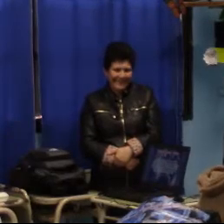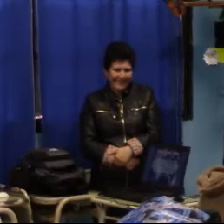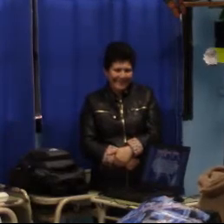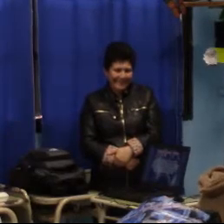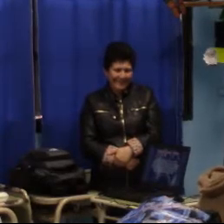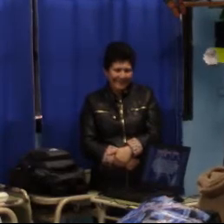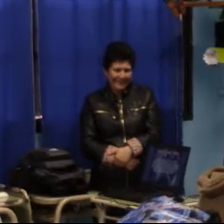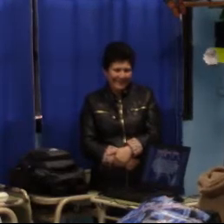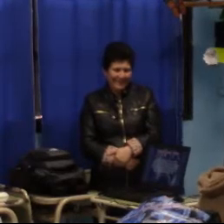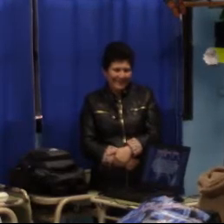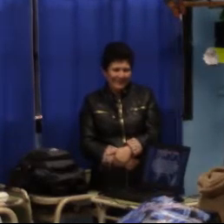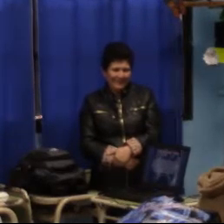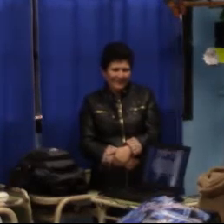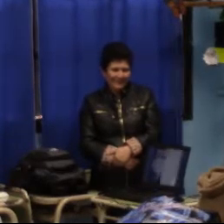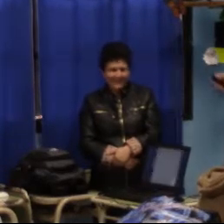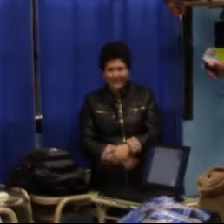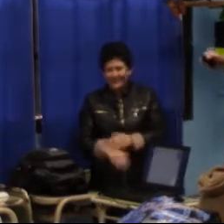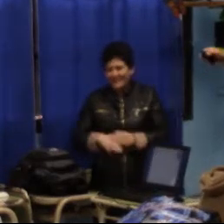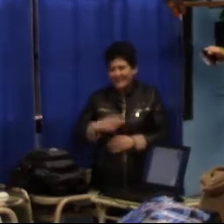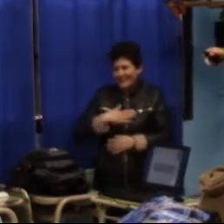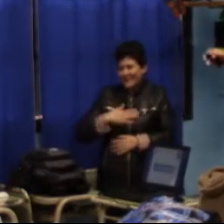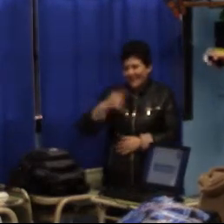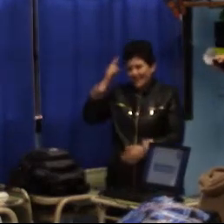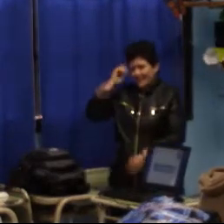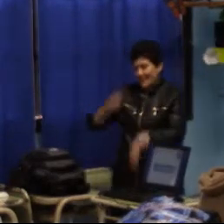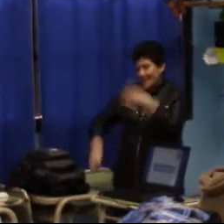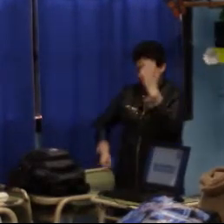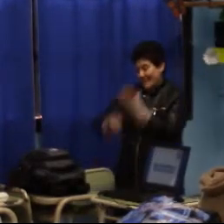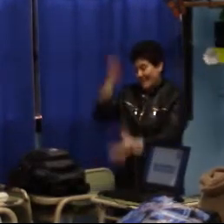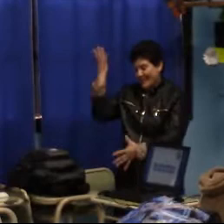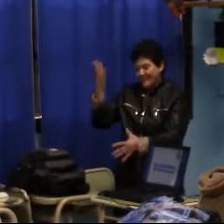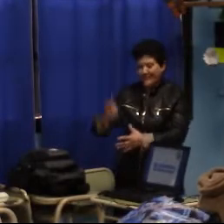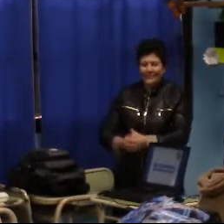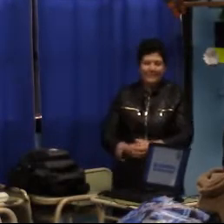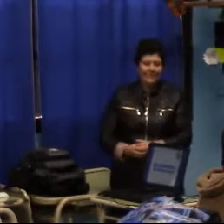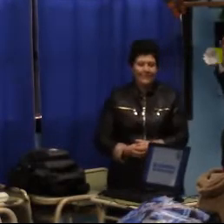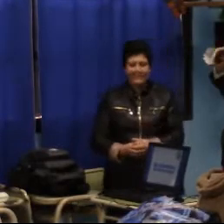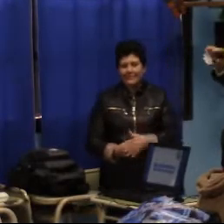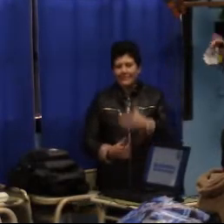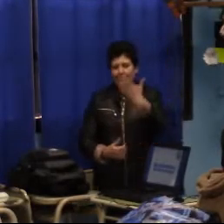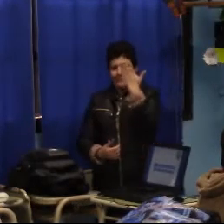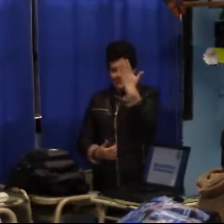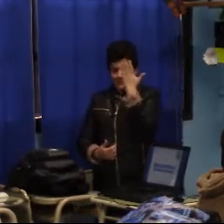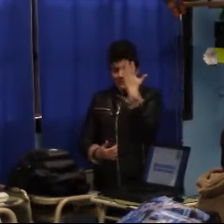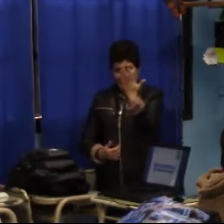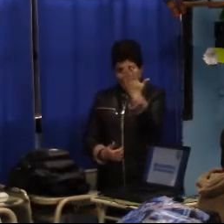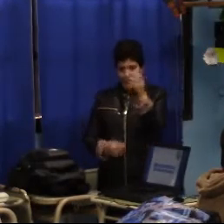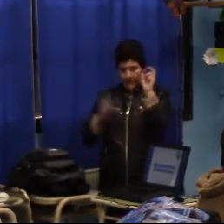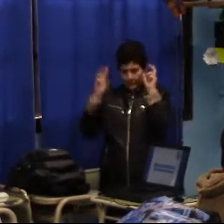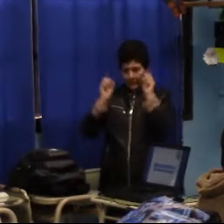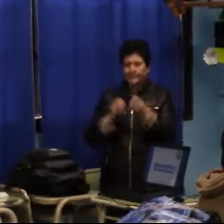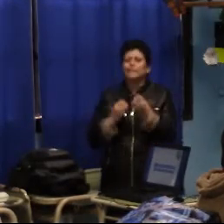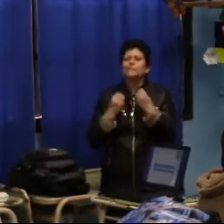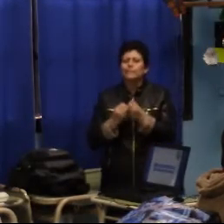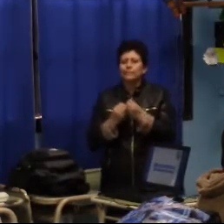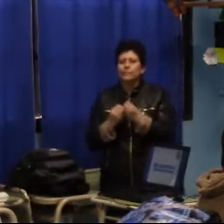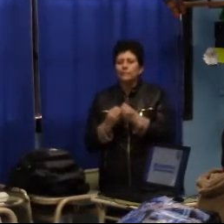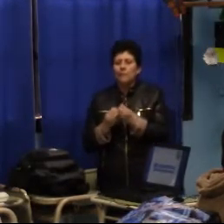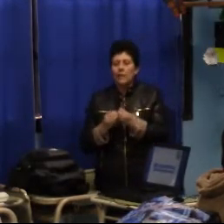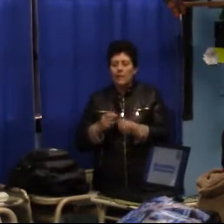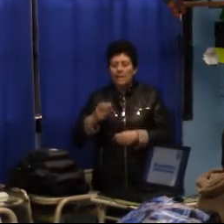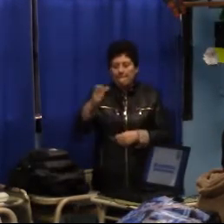mí es un milagro en esas cosas que suceden. Punto 5. Católicos y